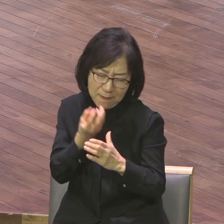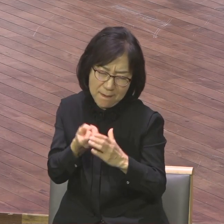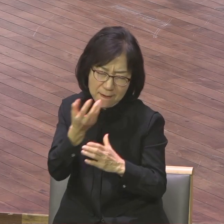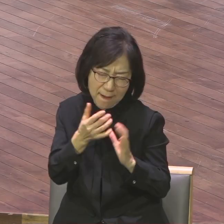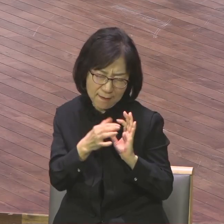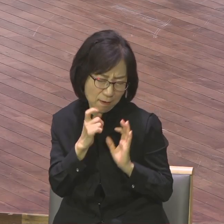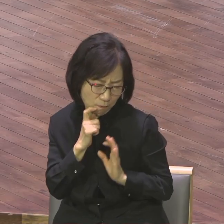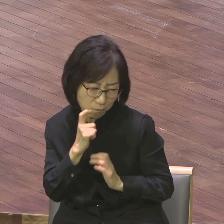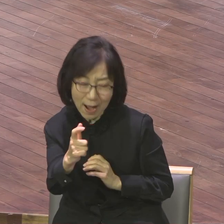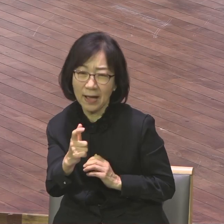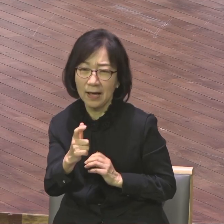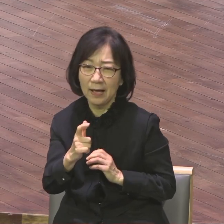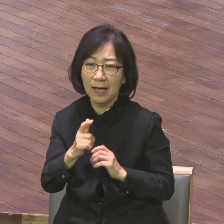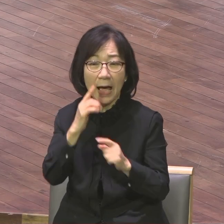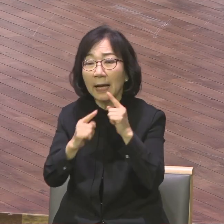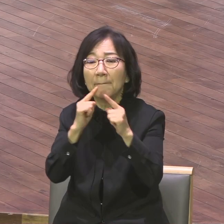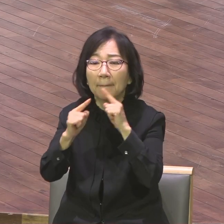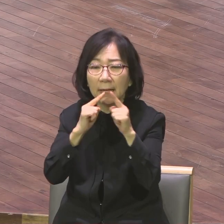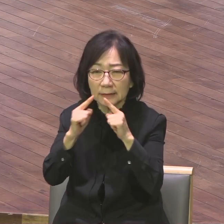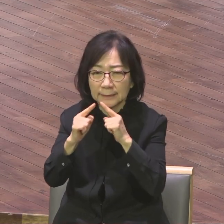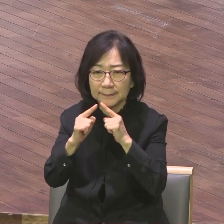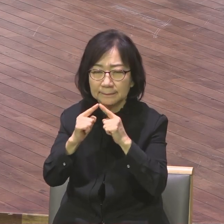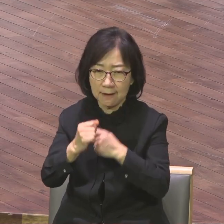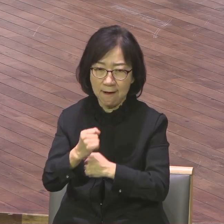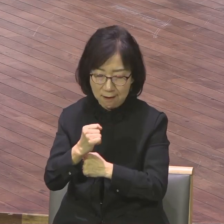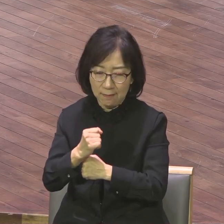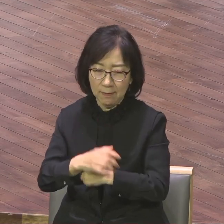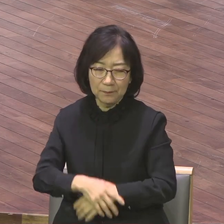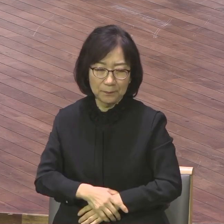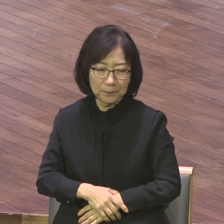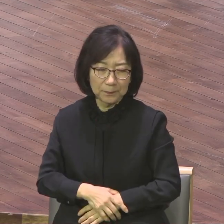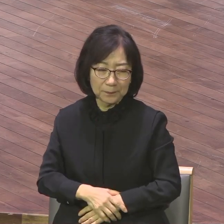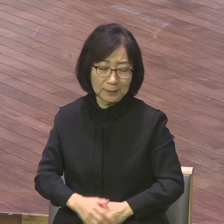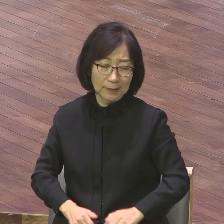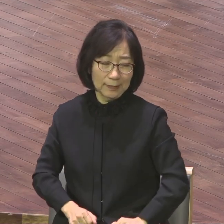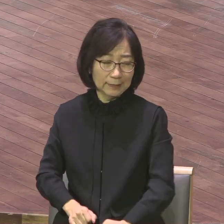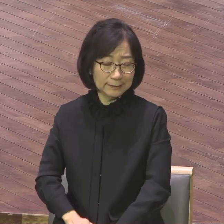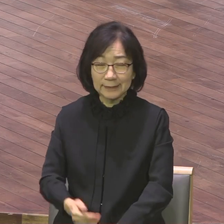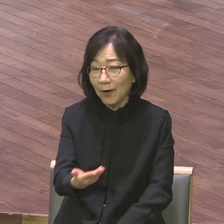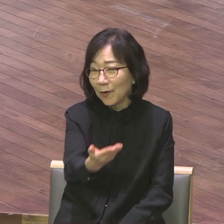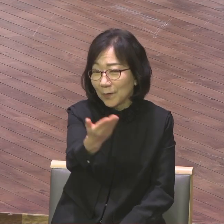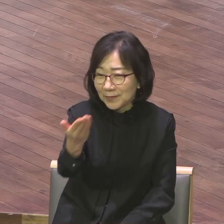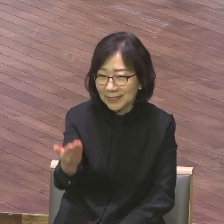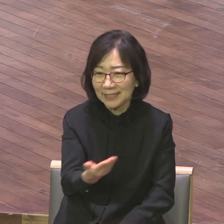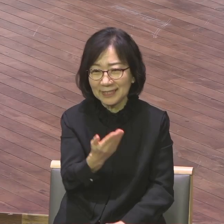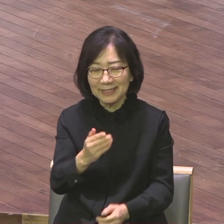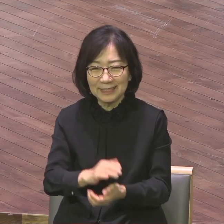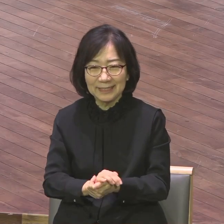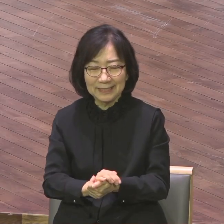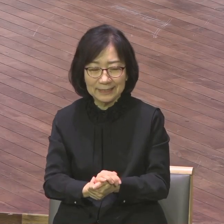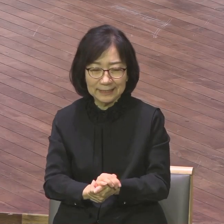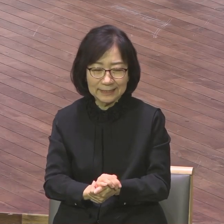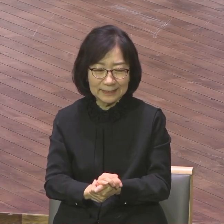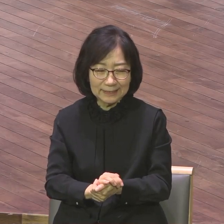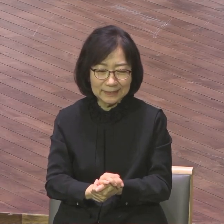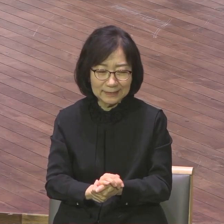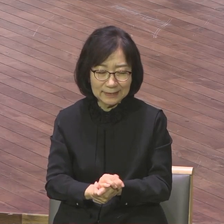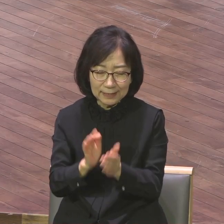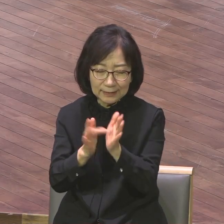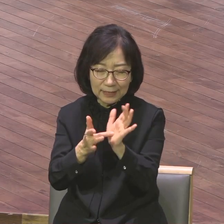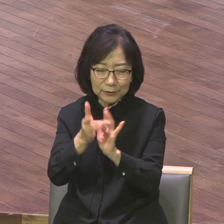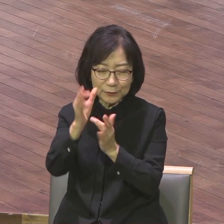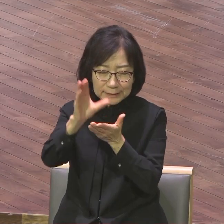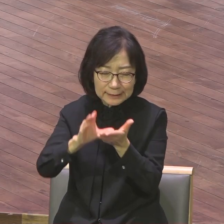되리라. 영생하도록 그 제대로 여러분이 예수 그리스도의 이 영적인